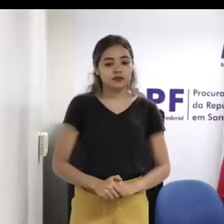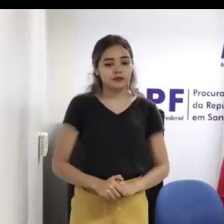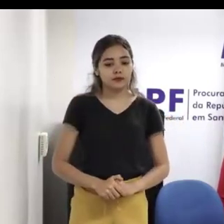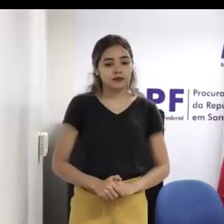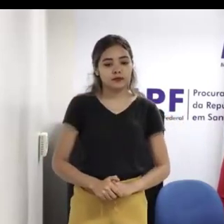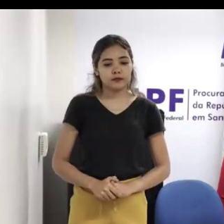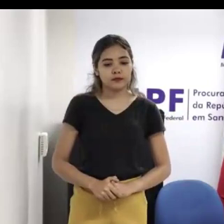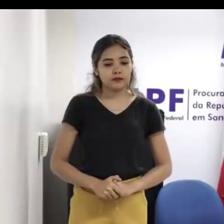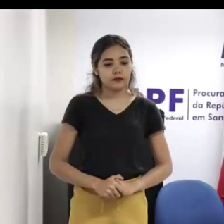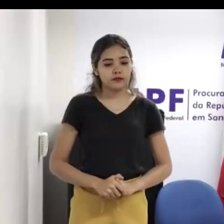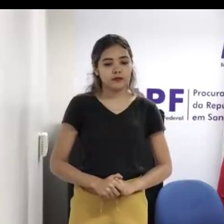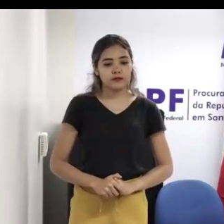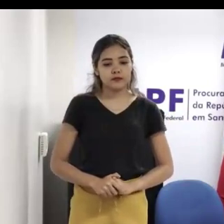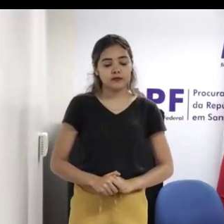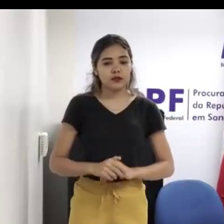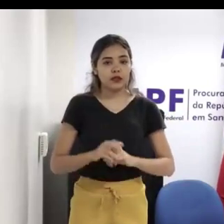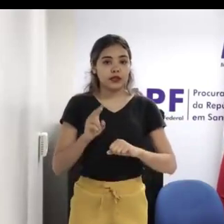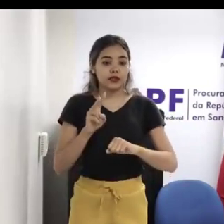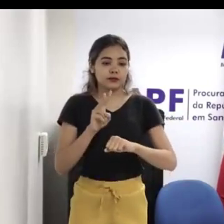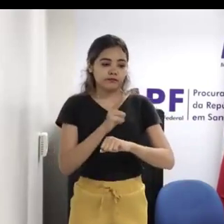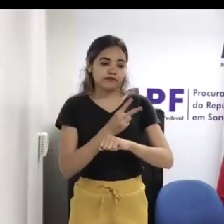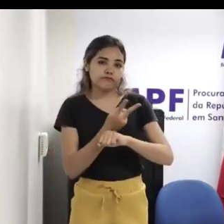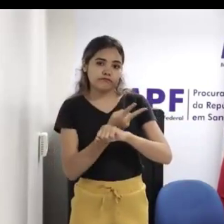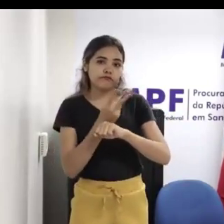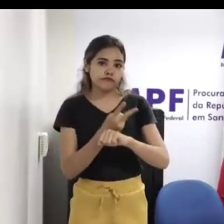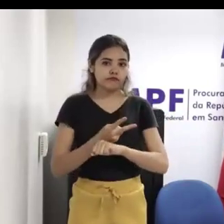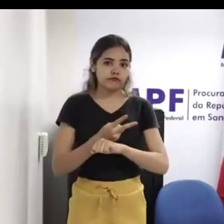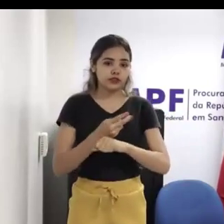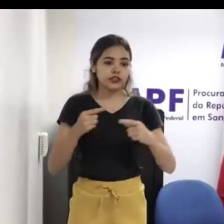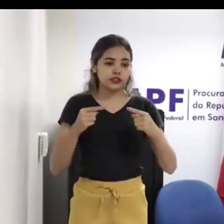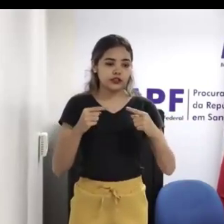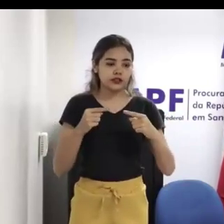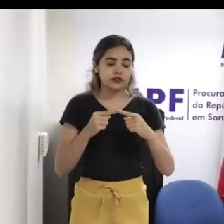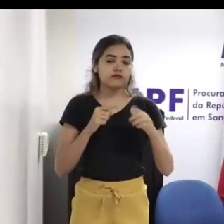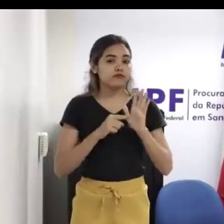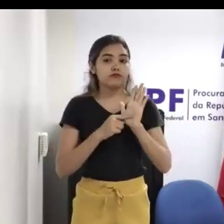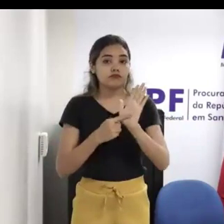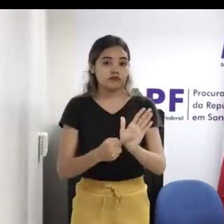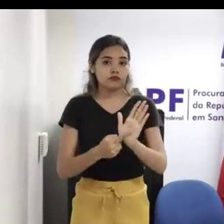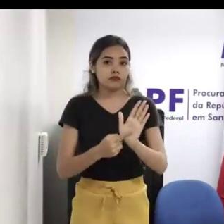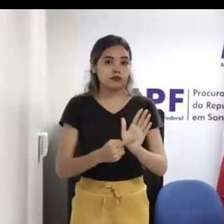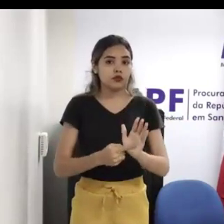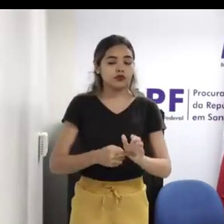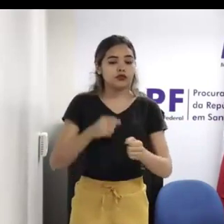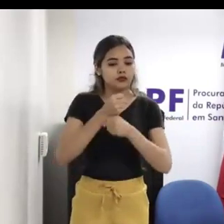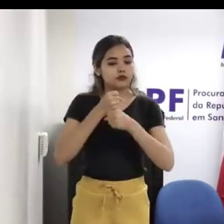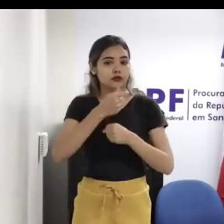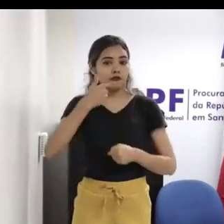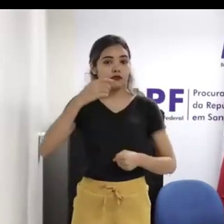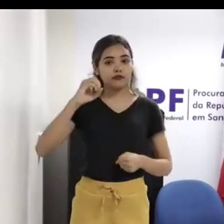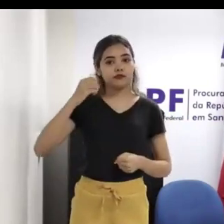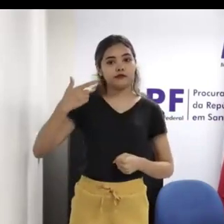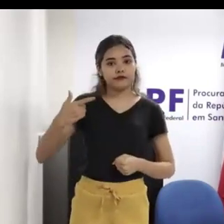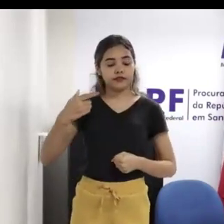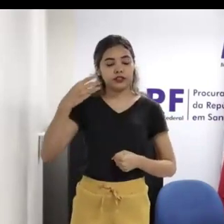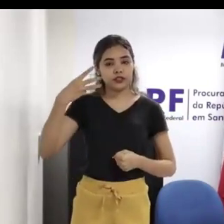número de denúncias contra abuso sexual infantil na internet bateu récorde em 2023